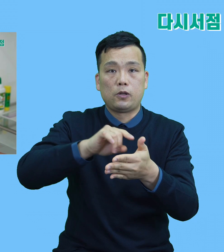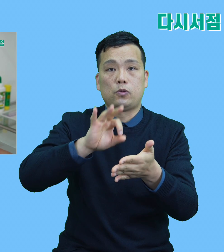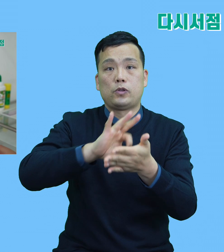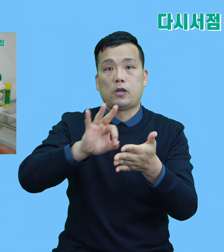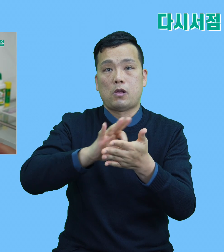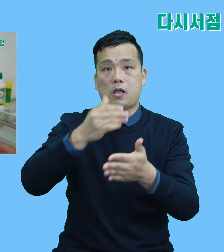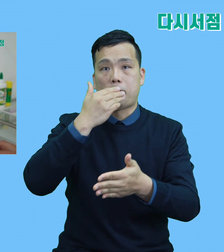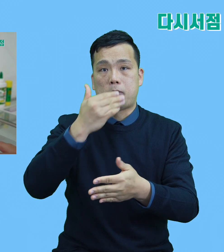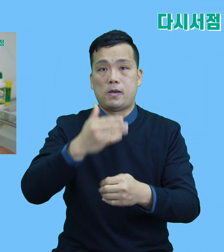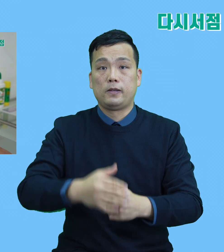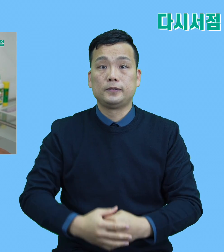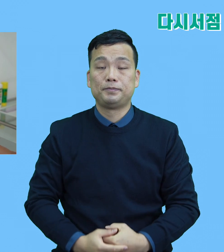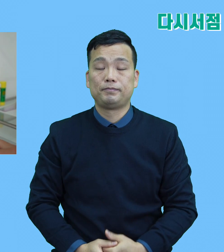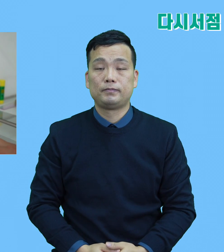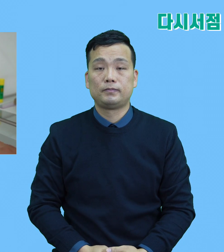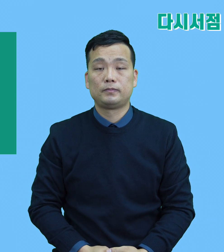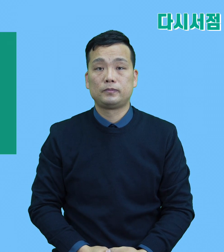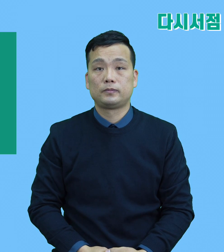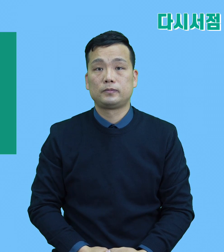수 있거든요.